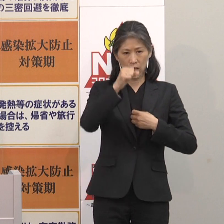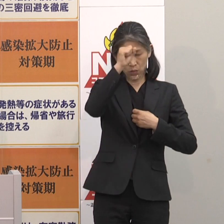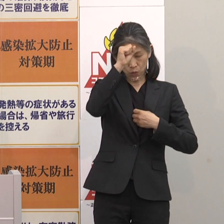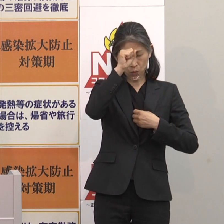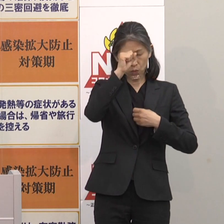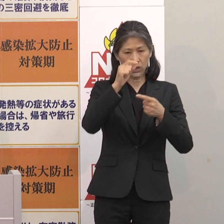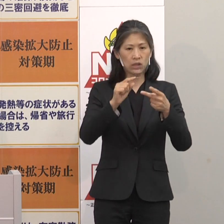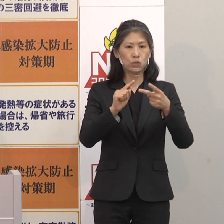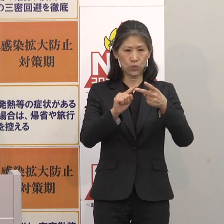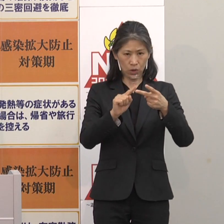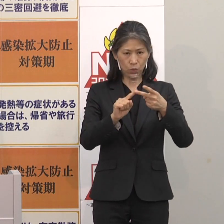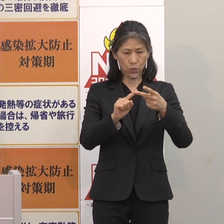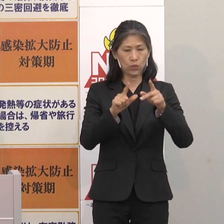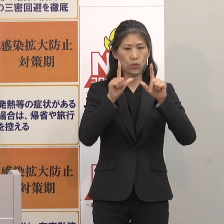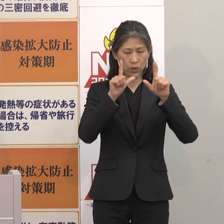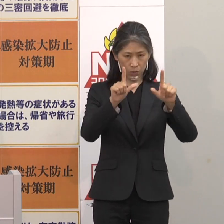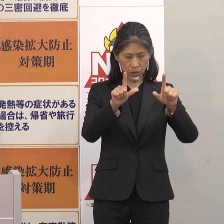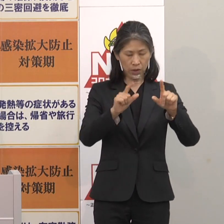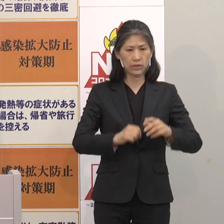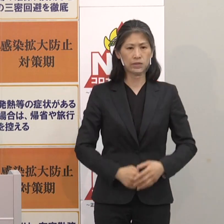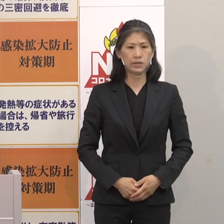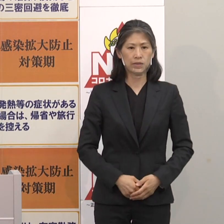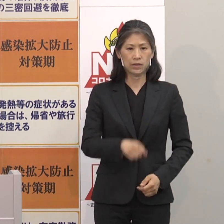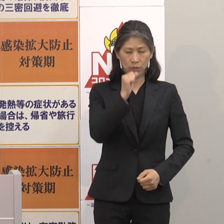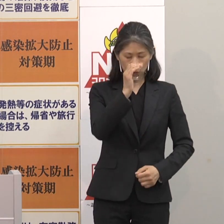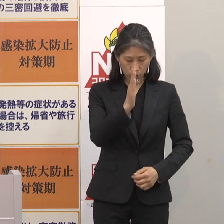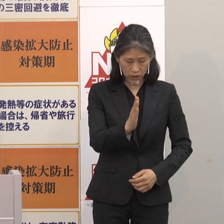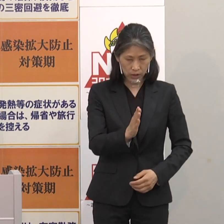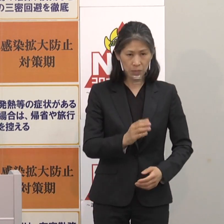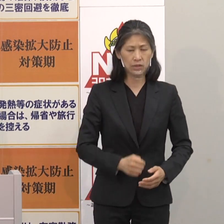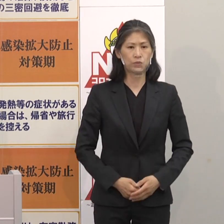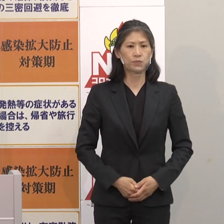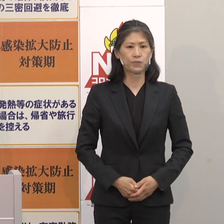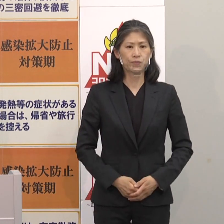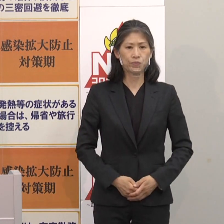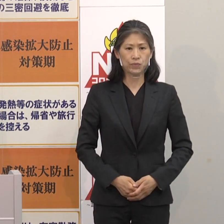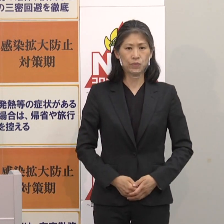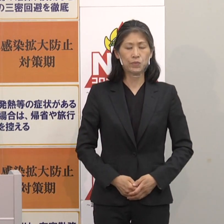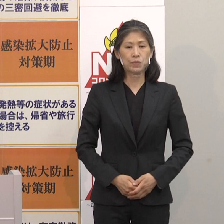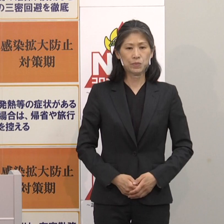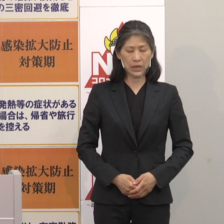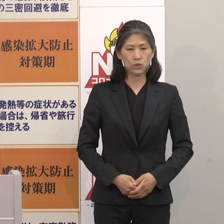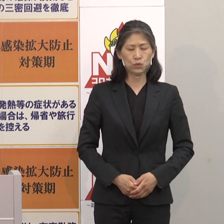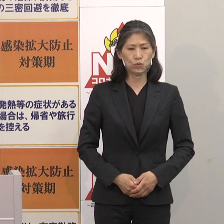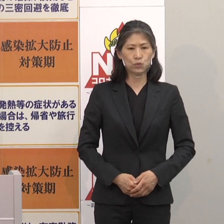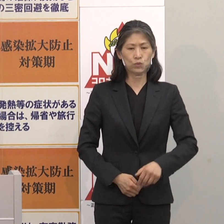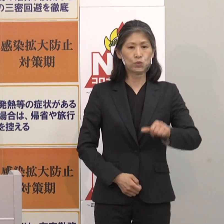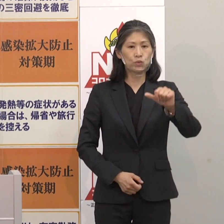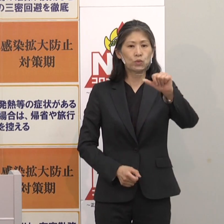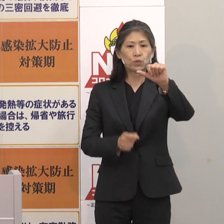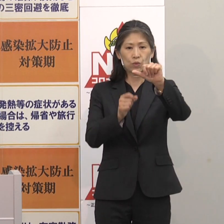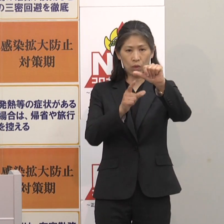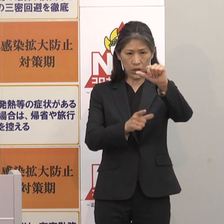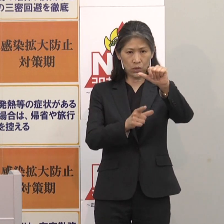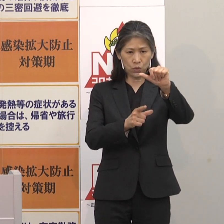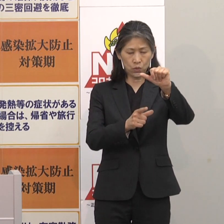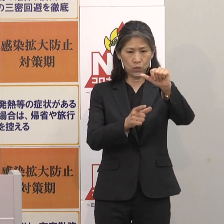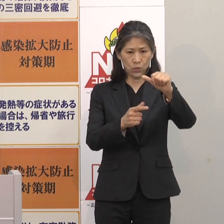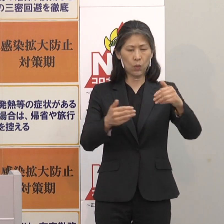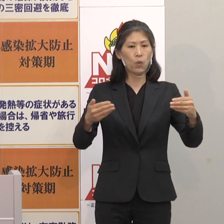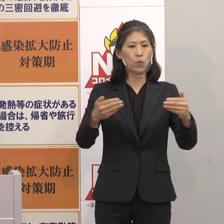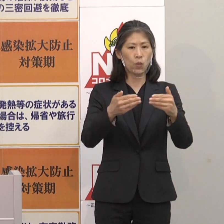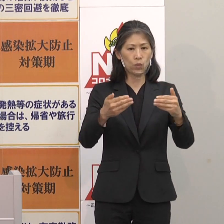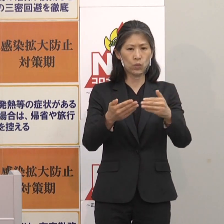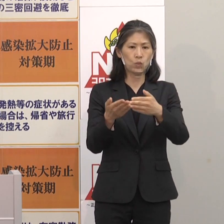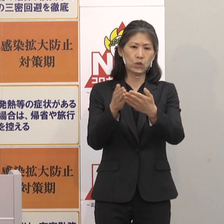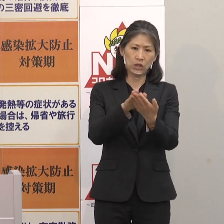。 よろしくお願いします。まず前月の交通死亡事故についてであ